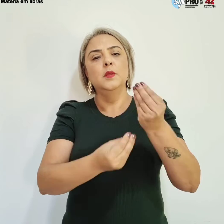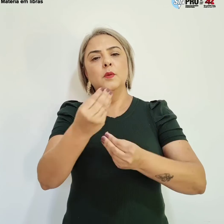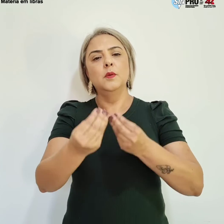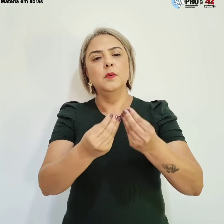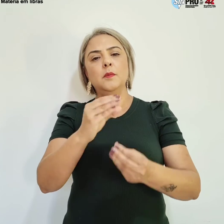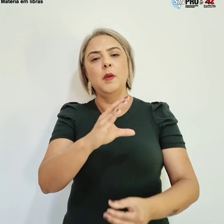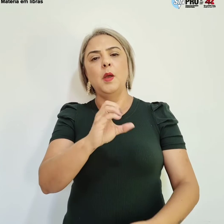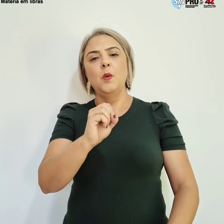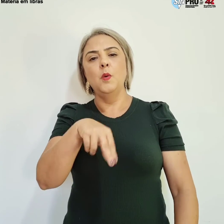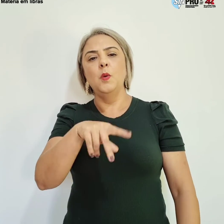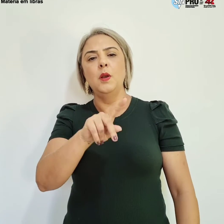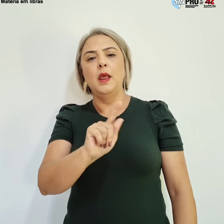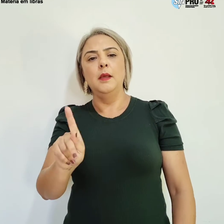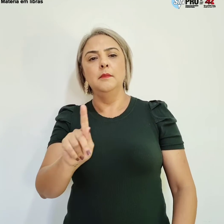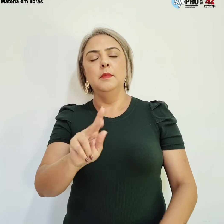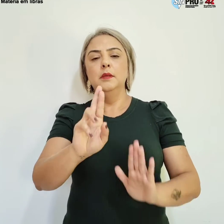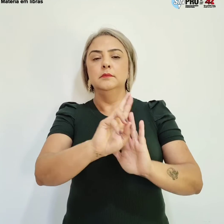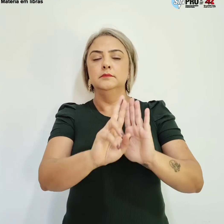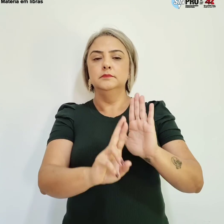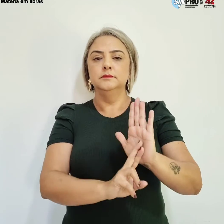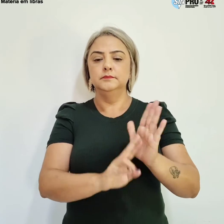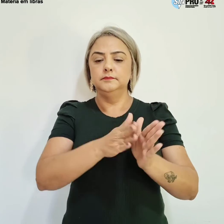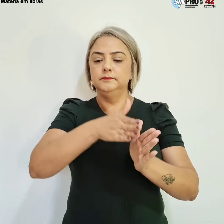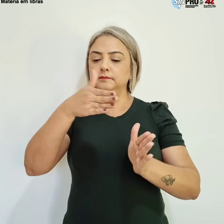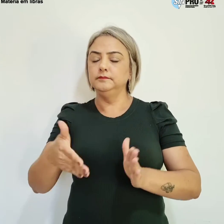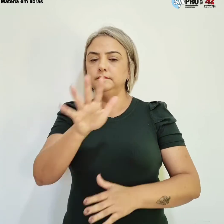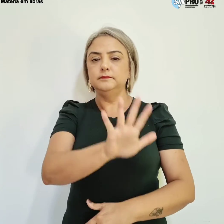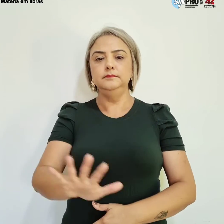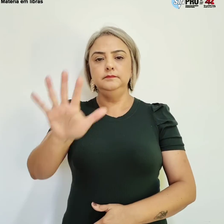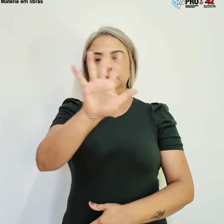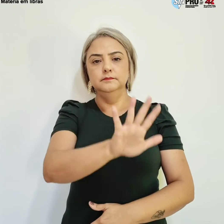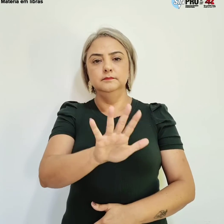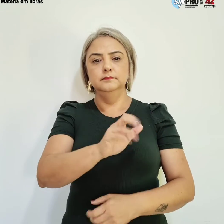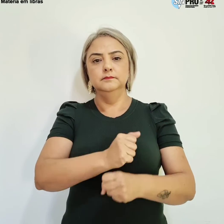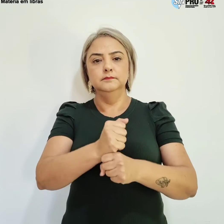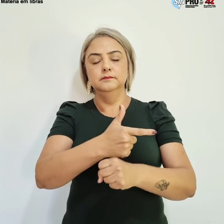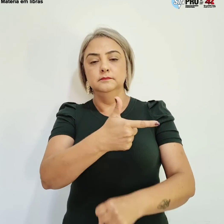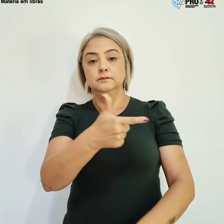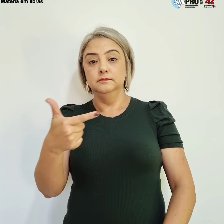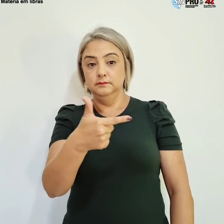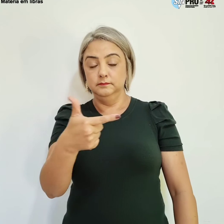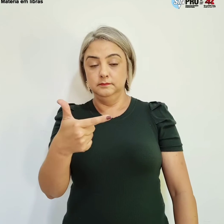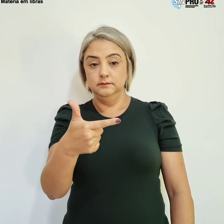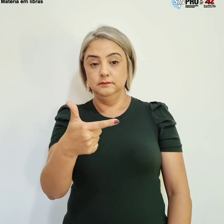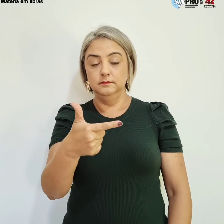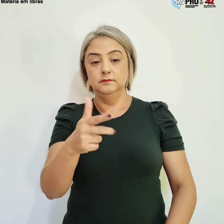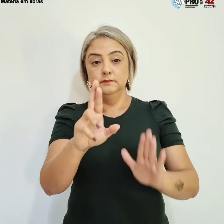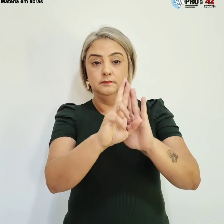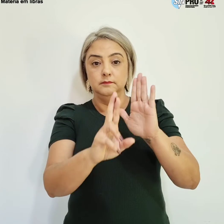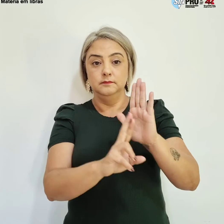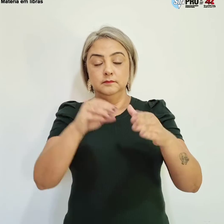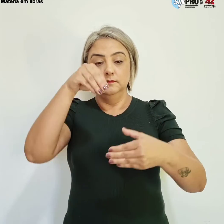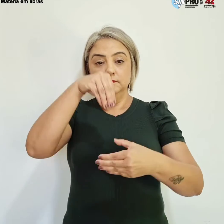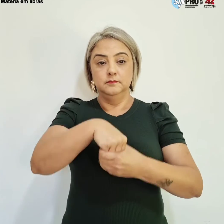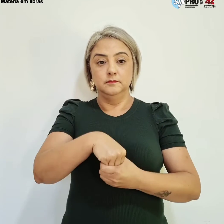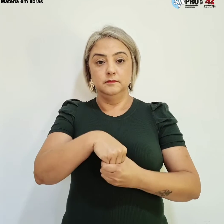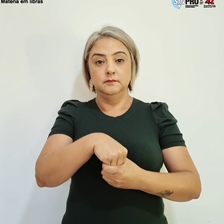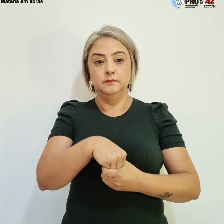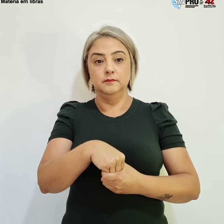do Regimento da Etapa Nacional CONAP 2022 e do Regimento Interno do